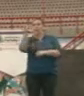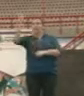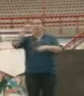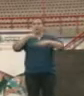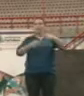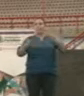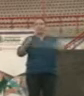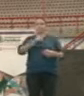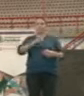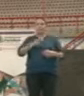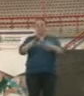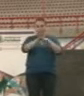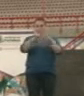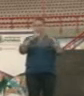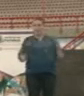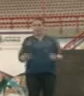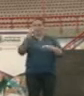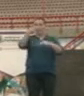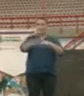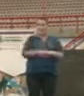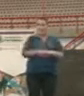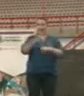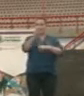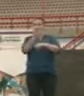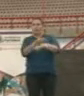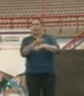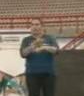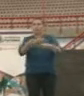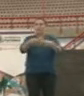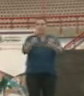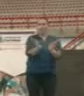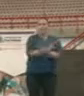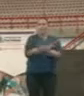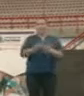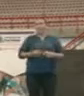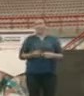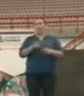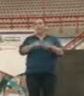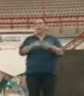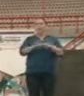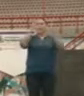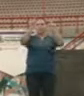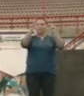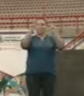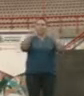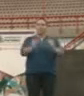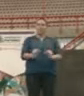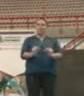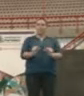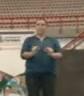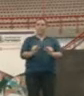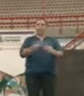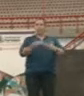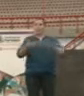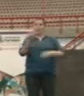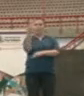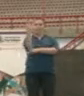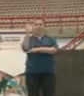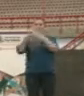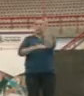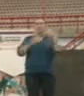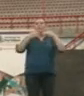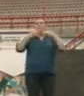desse material? Cadeira, copos, pratos. Por quê? Porque está acabando os instrumentos naturais. Vamos ter que